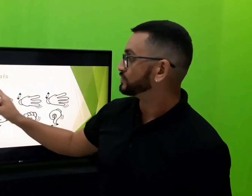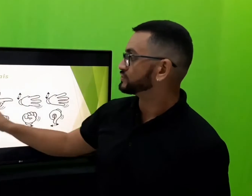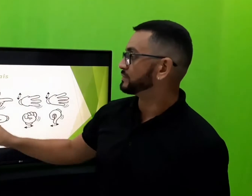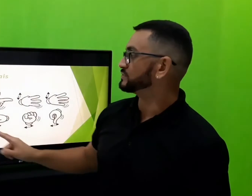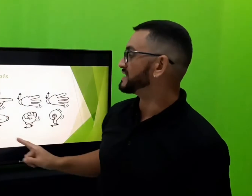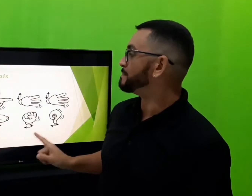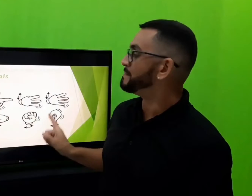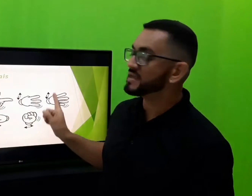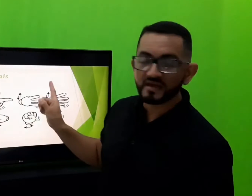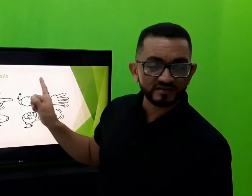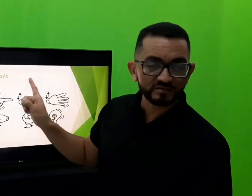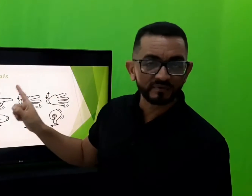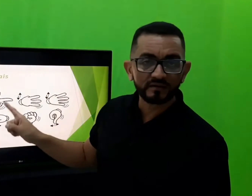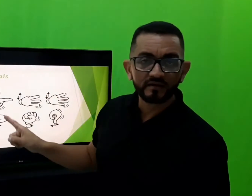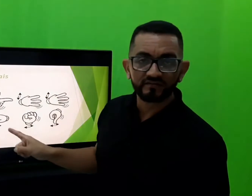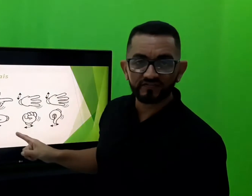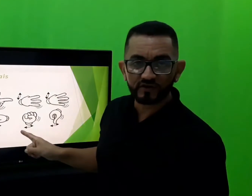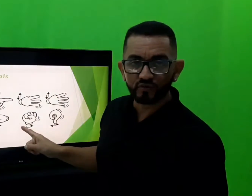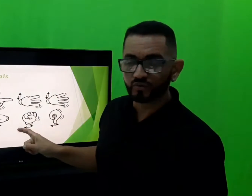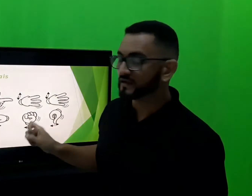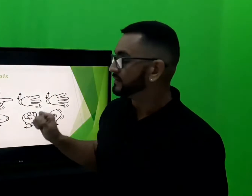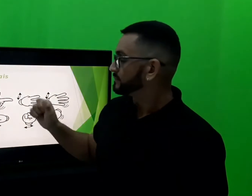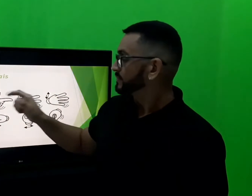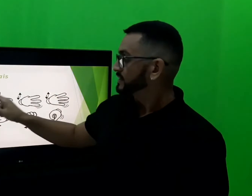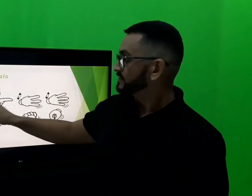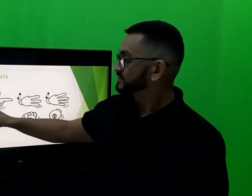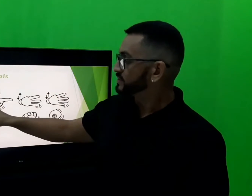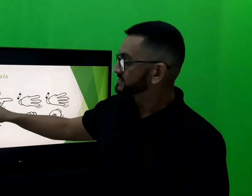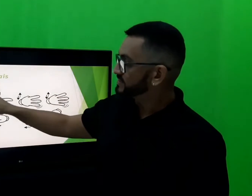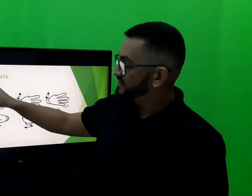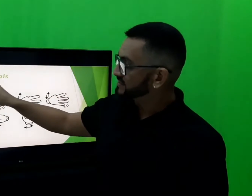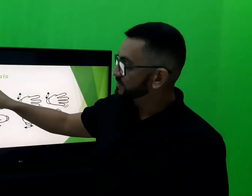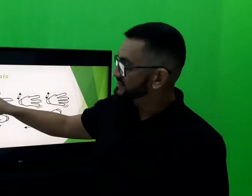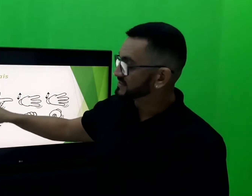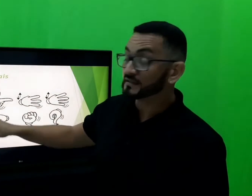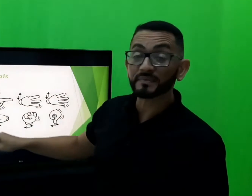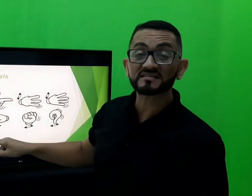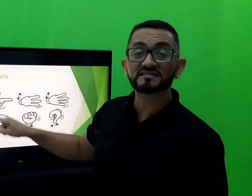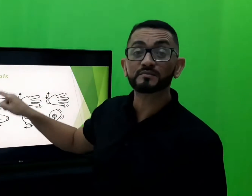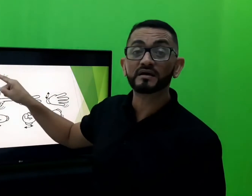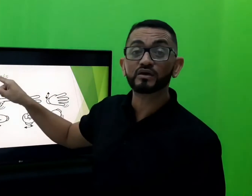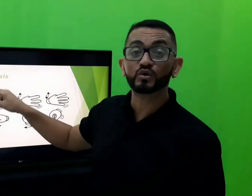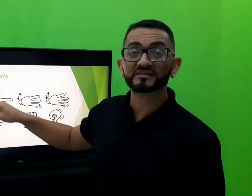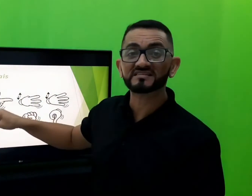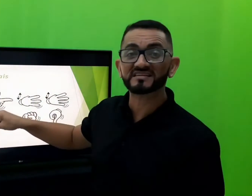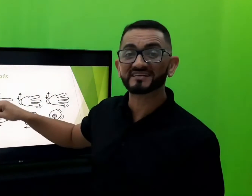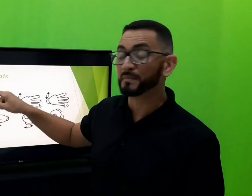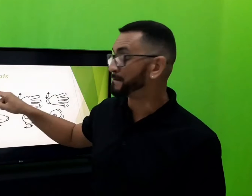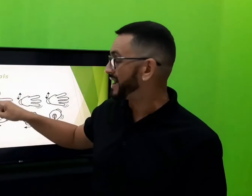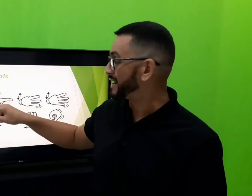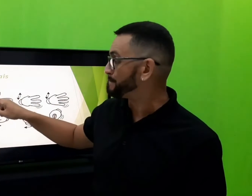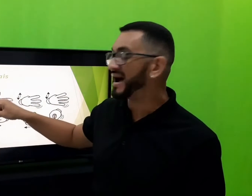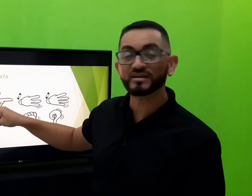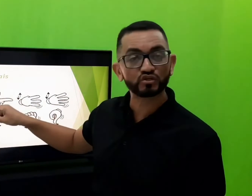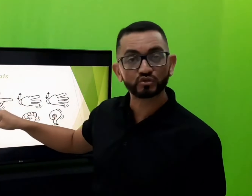nós temos a mesma figura e você observa que tem uma seta para cima e outra seta para